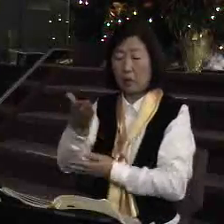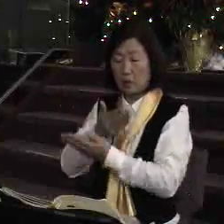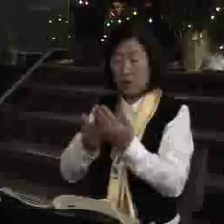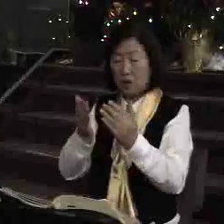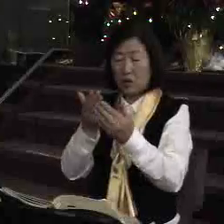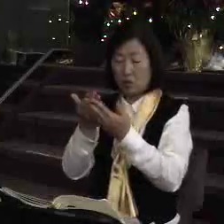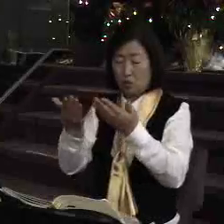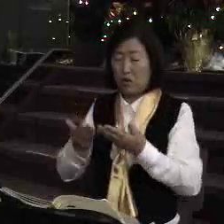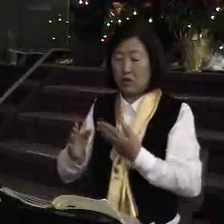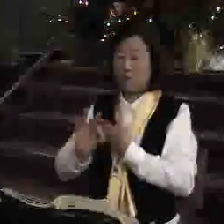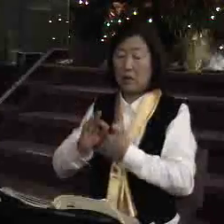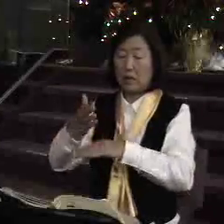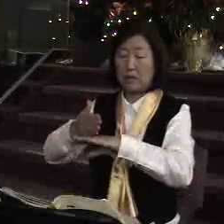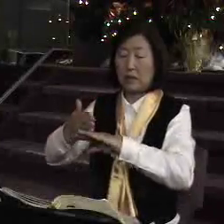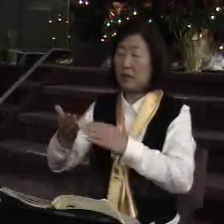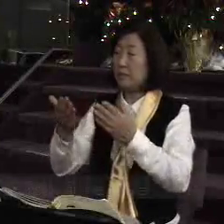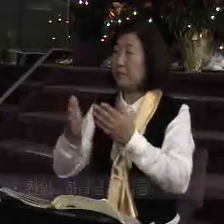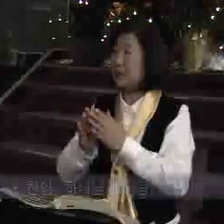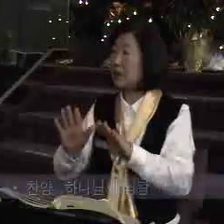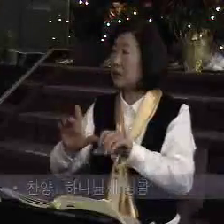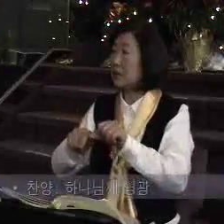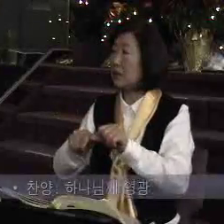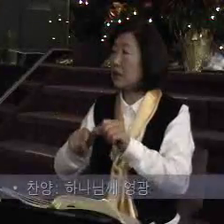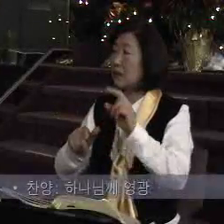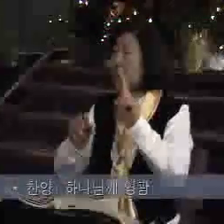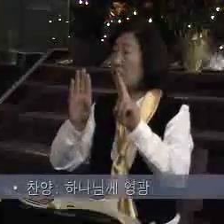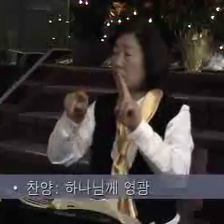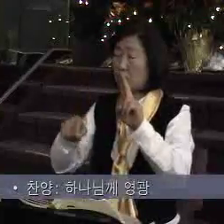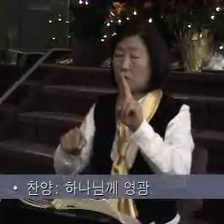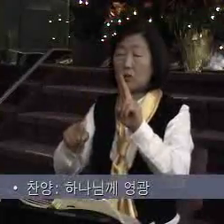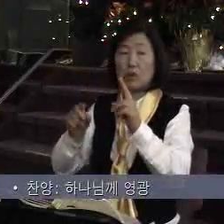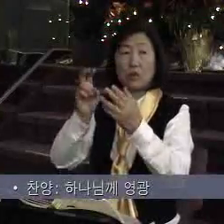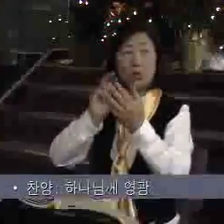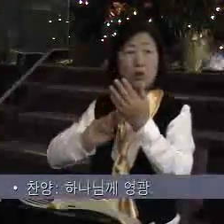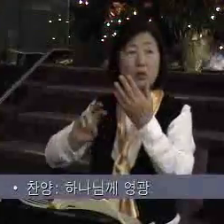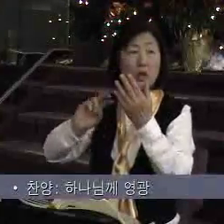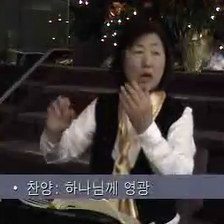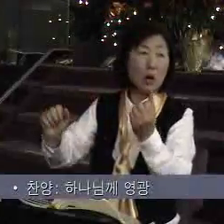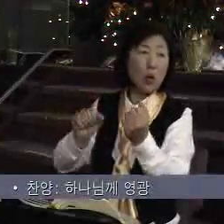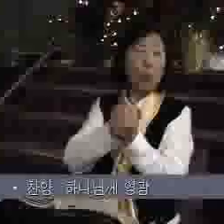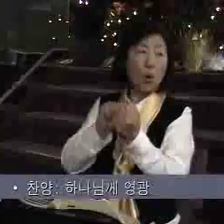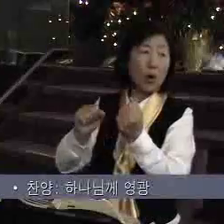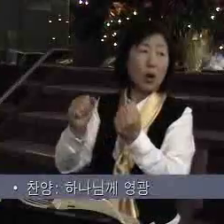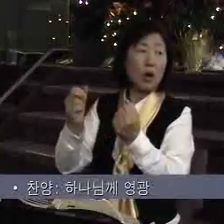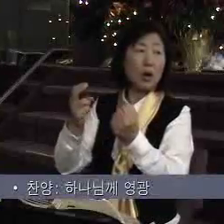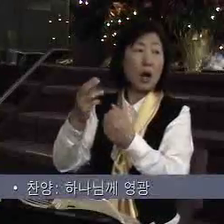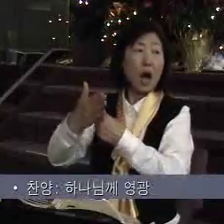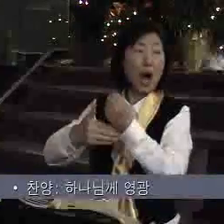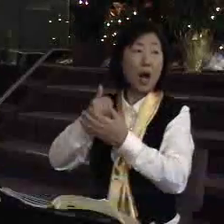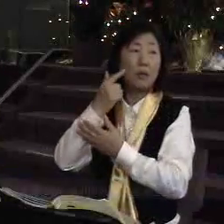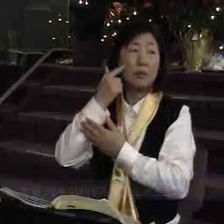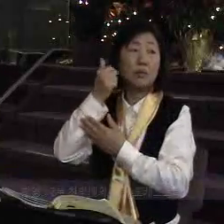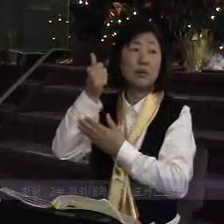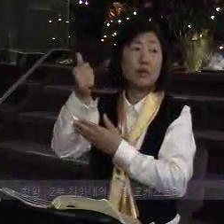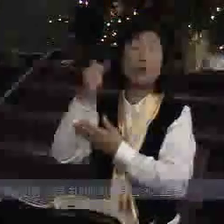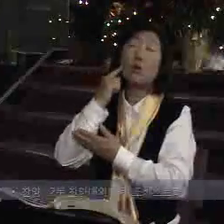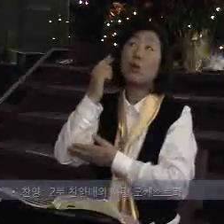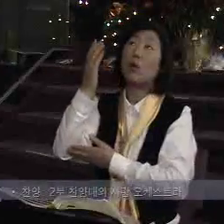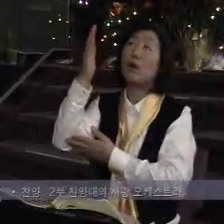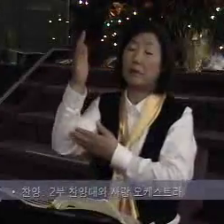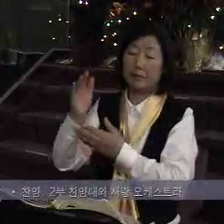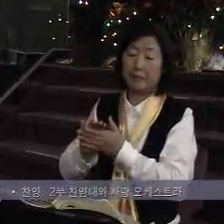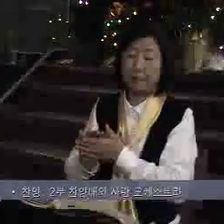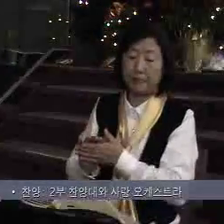교제해 주시면 감사하겠습니다. 이 시간에는 2부 찬양대와 사랑 오케스트라에서 하나님께 영광, 주님께